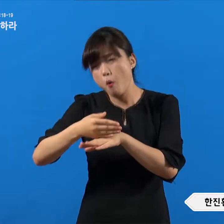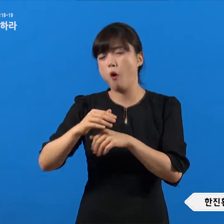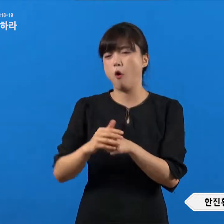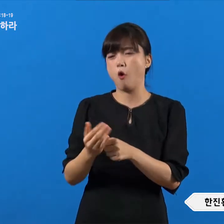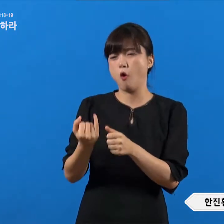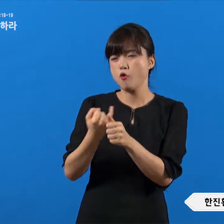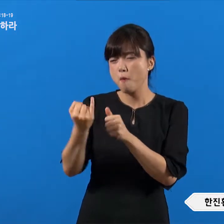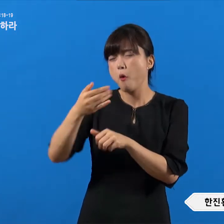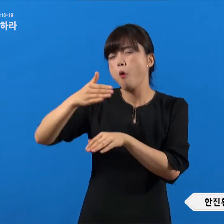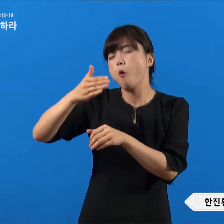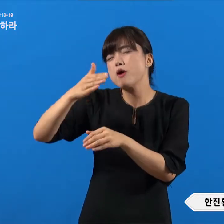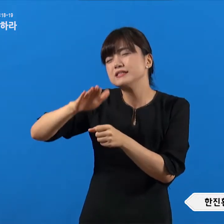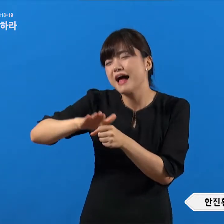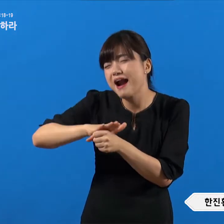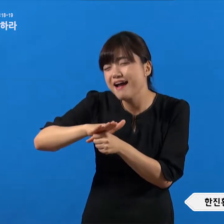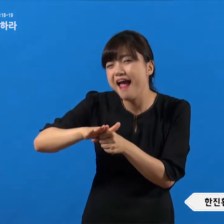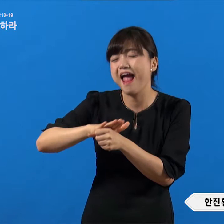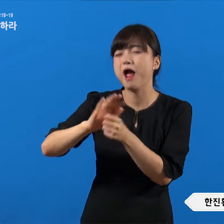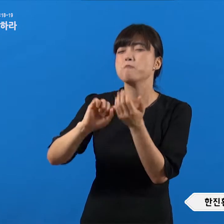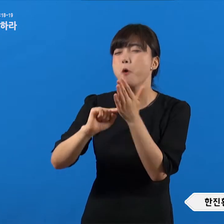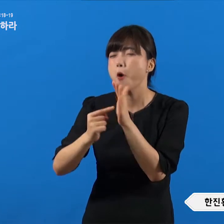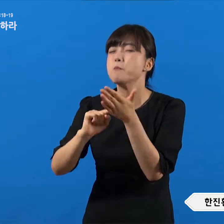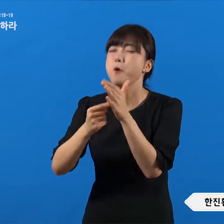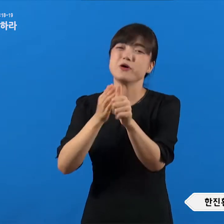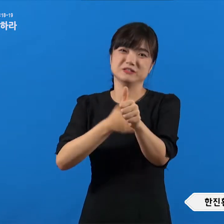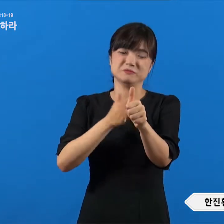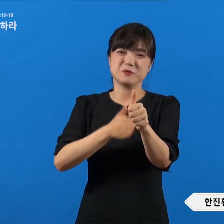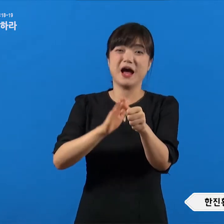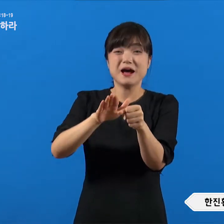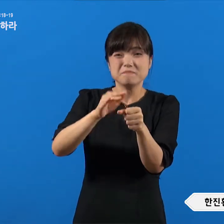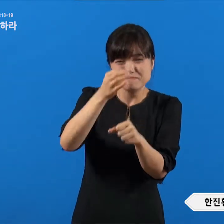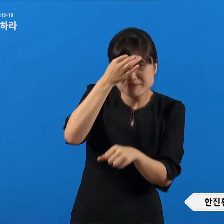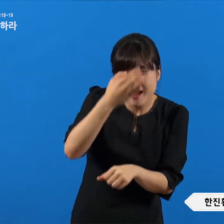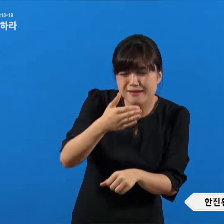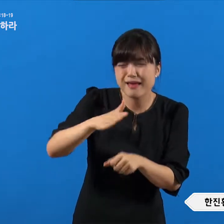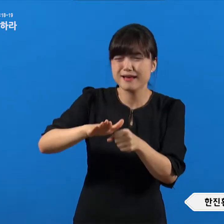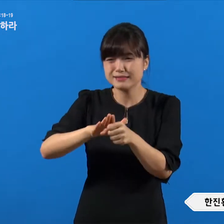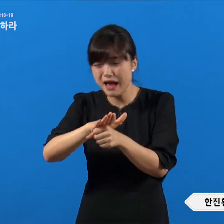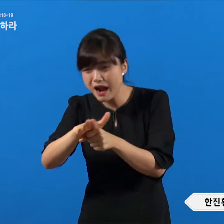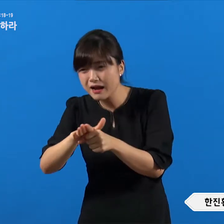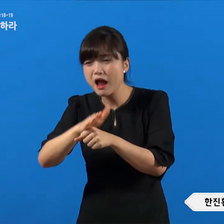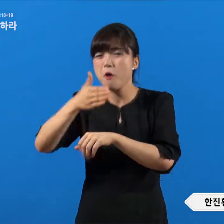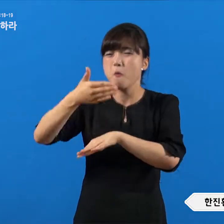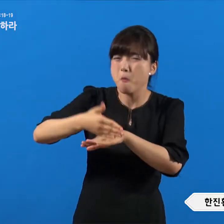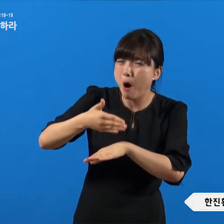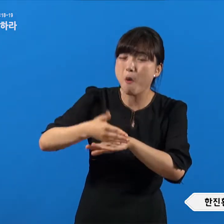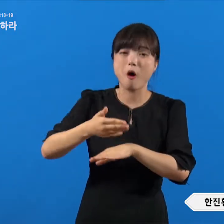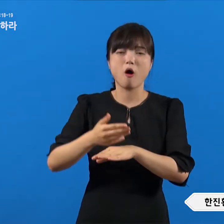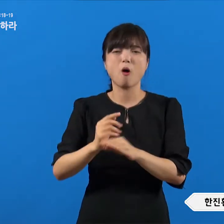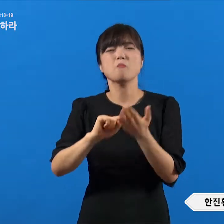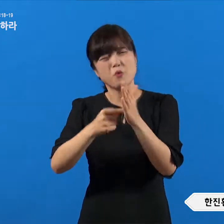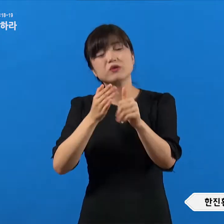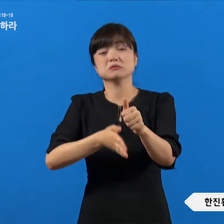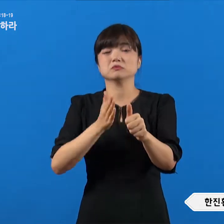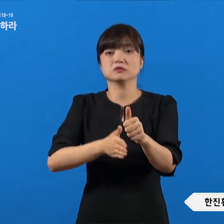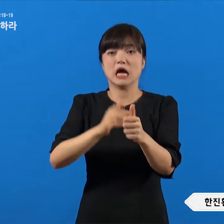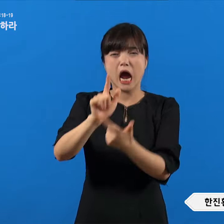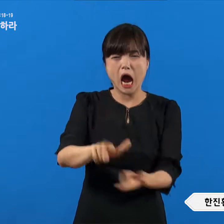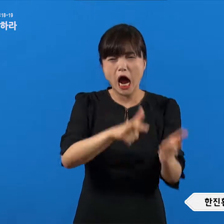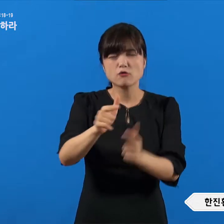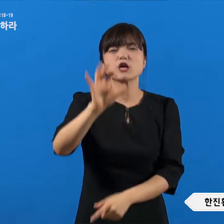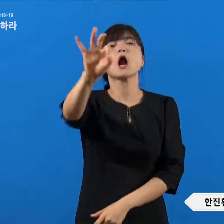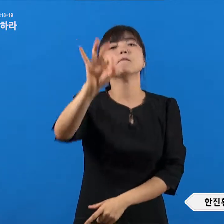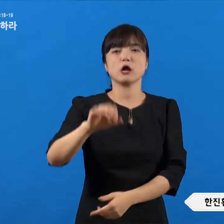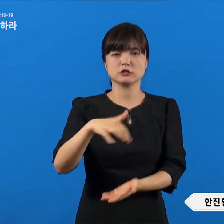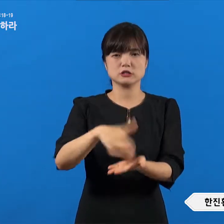여보 사랑해. 표현하십시오. 미안해, 고마워, 사랑해. 하루에